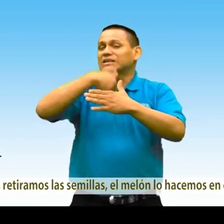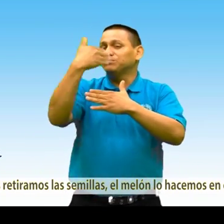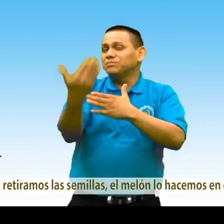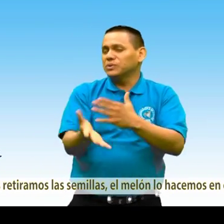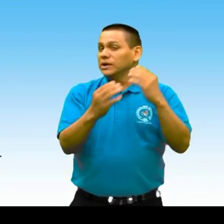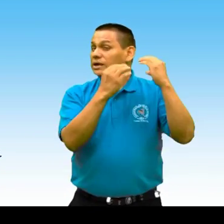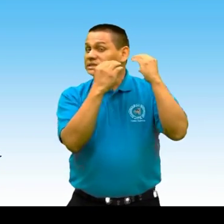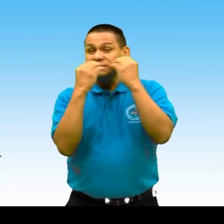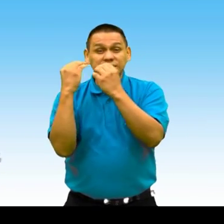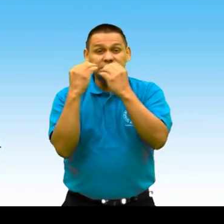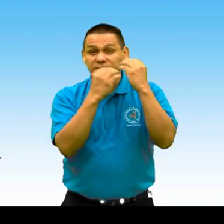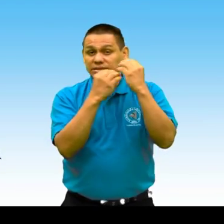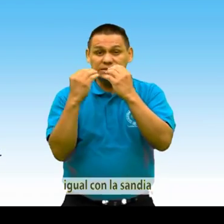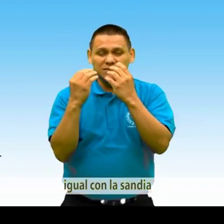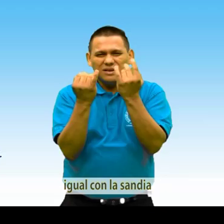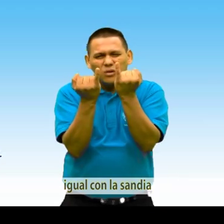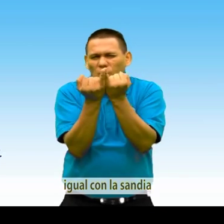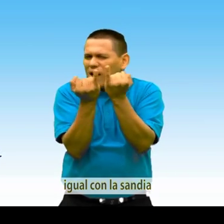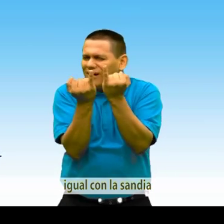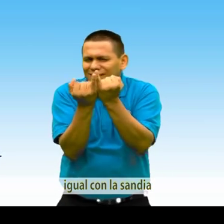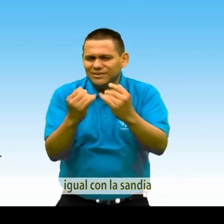cuadritos. Igual con la sandía.